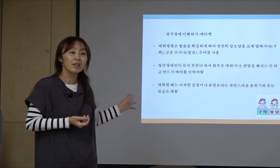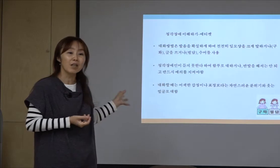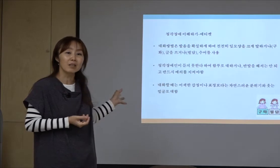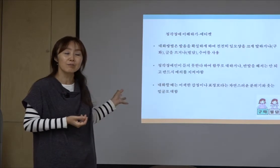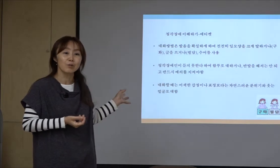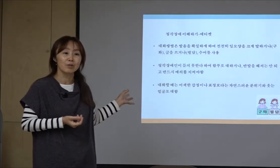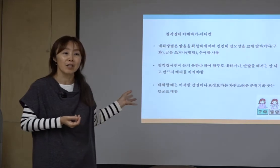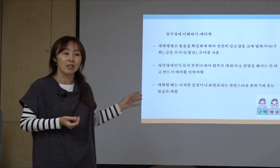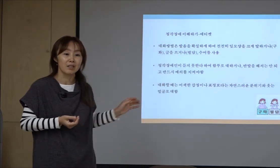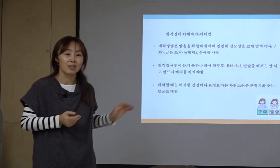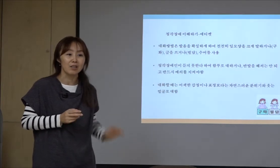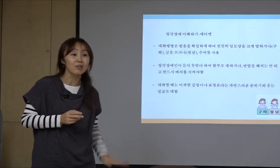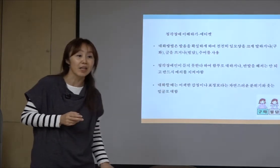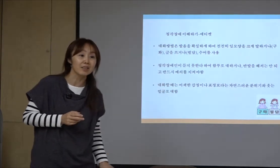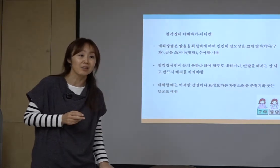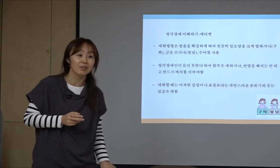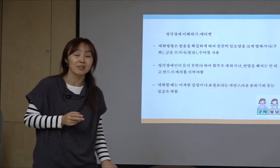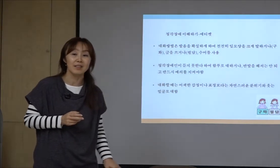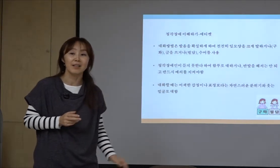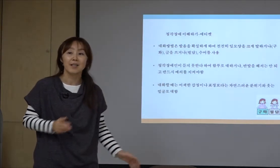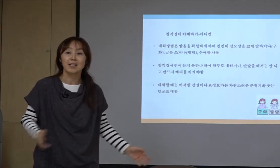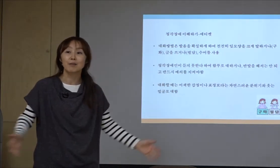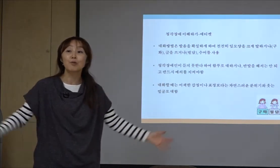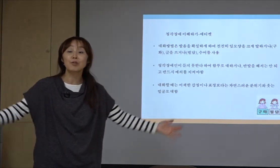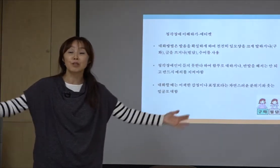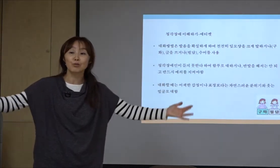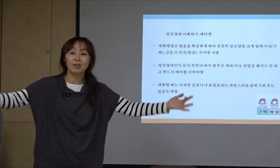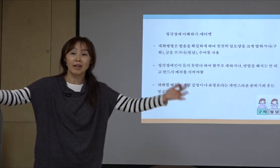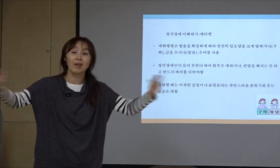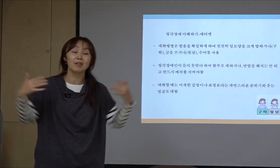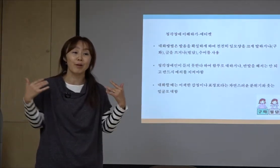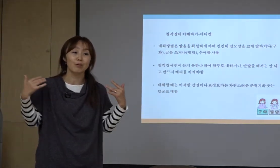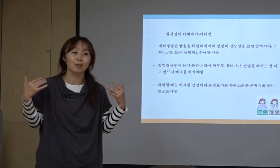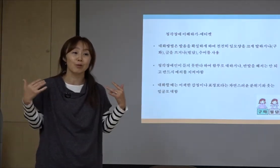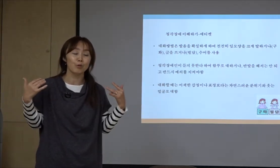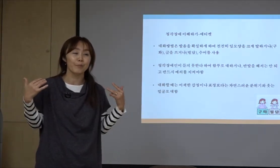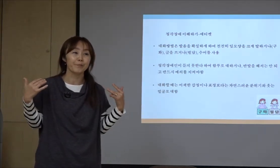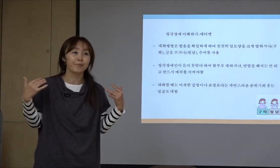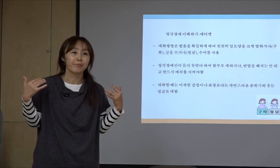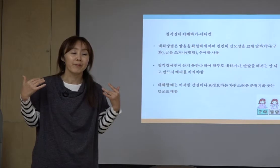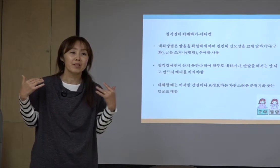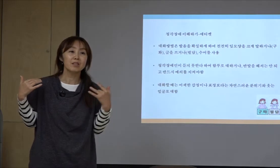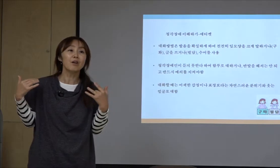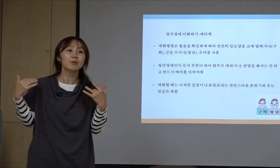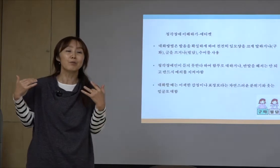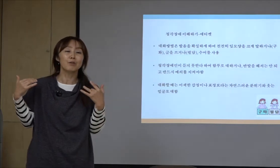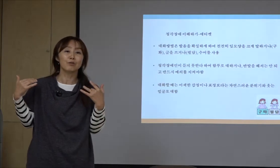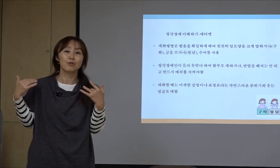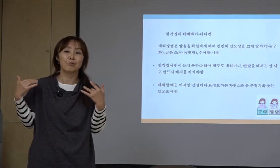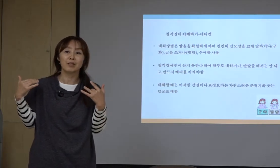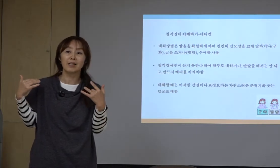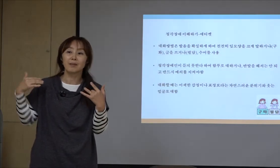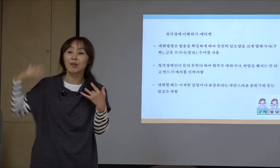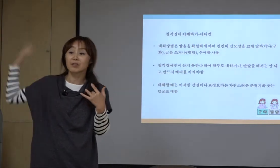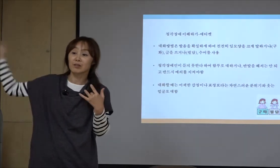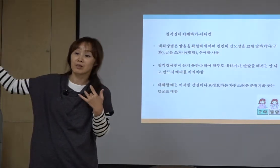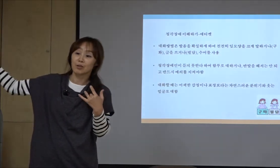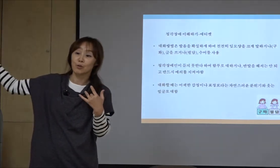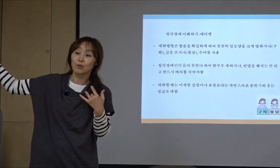동네에서 하는 이렇게 하는 거는 그냥 기본적인 수화 대화를 배우는 거고 시험을 보려고 준비를 하려면 그런 이제 교육원